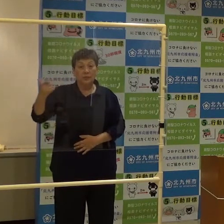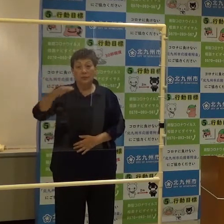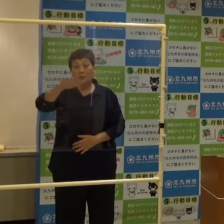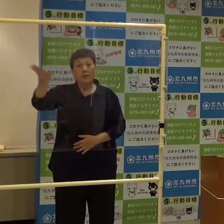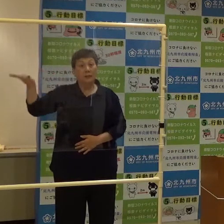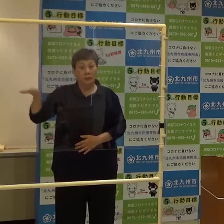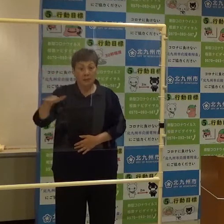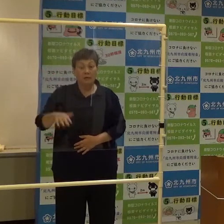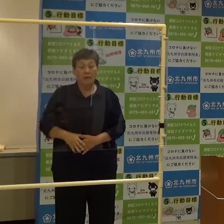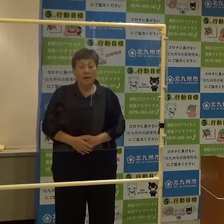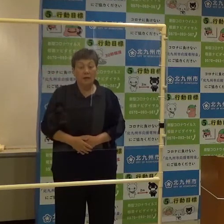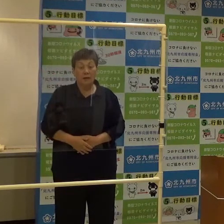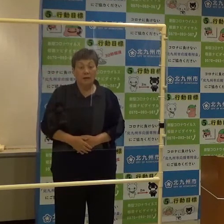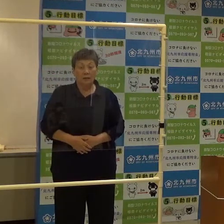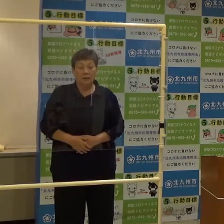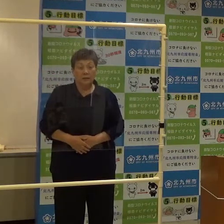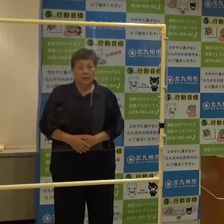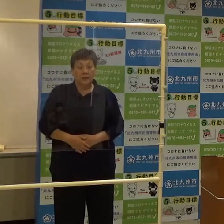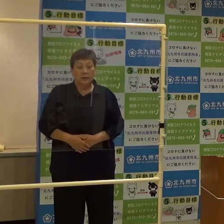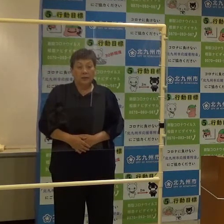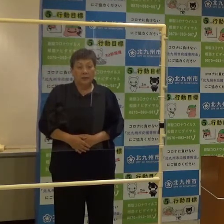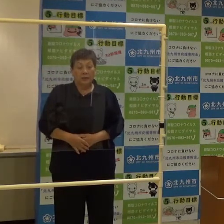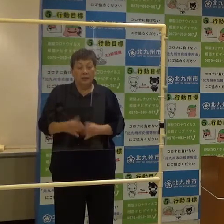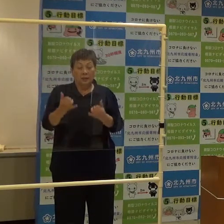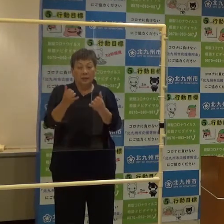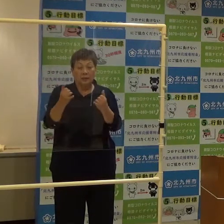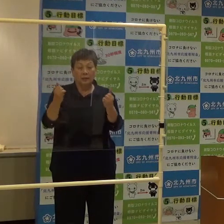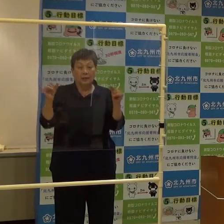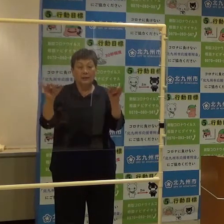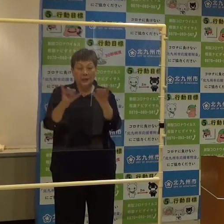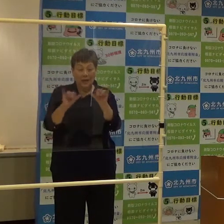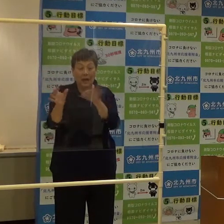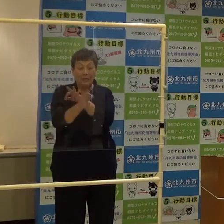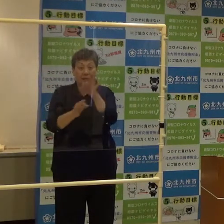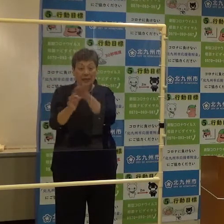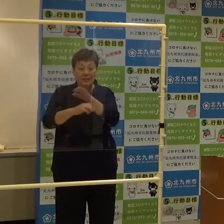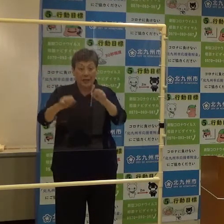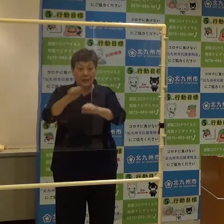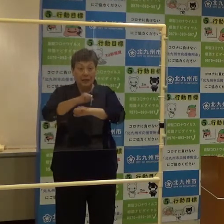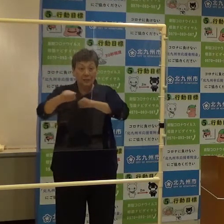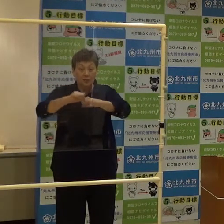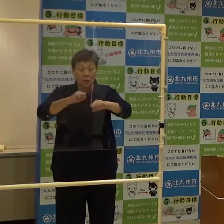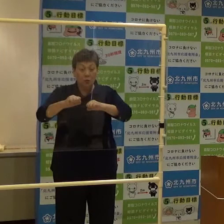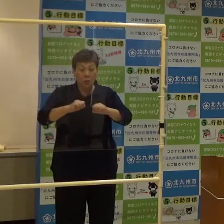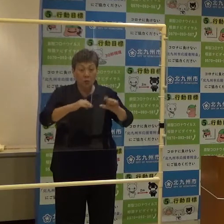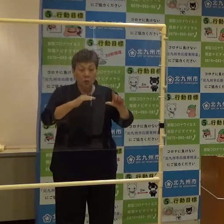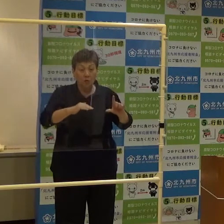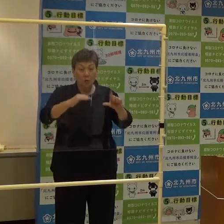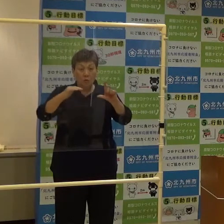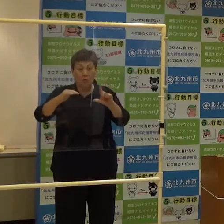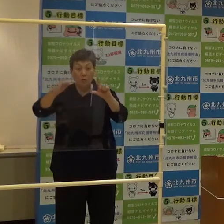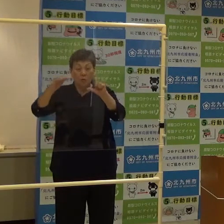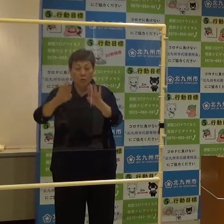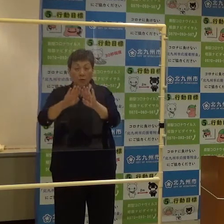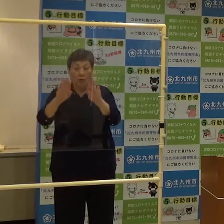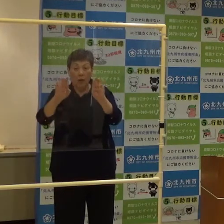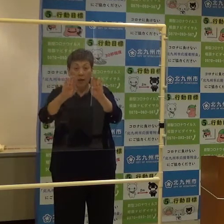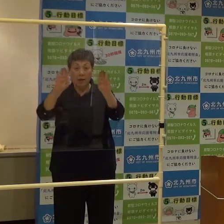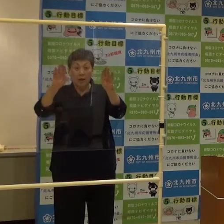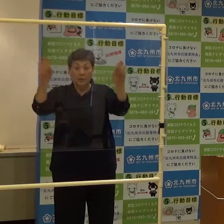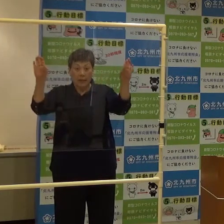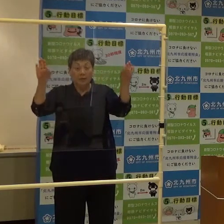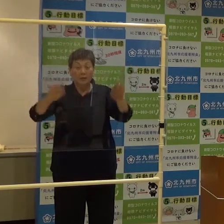方にはそうした意味で、社会経済活動の段階的再開に向けまして